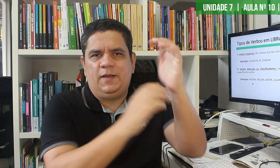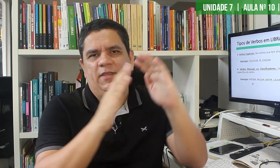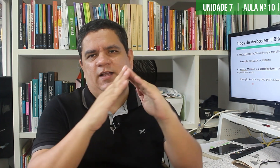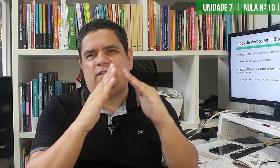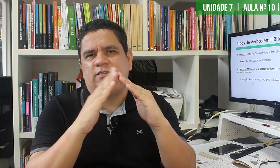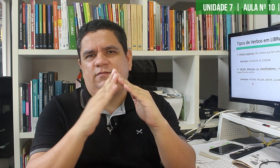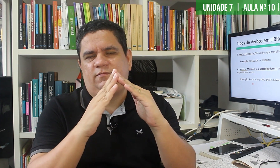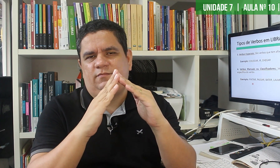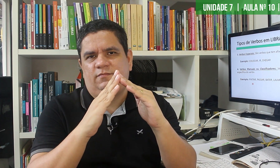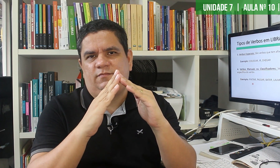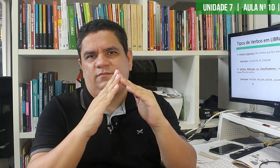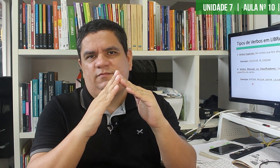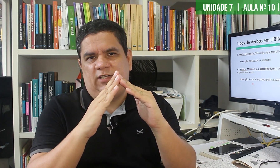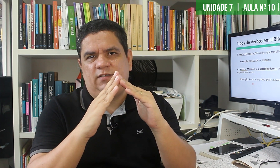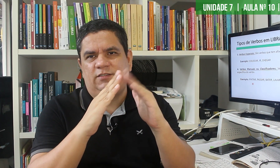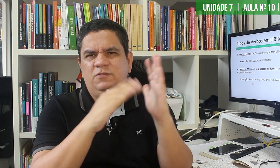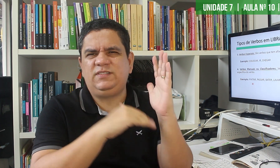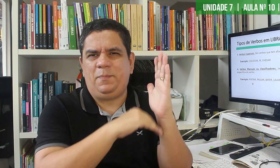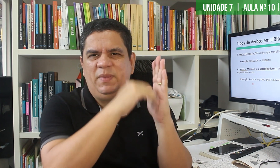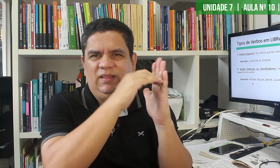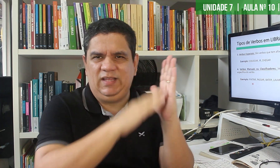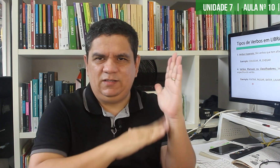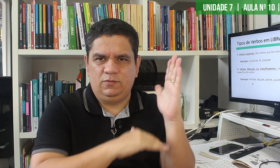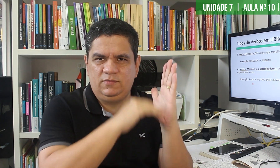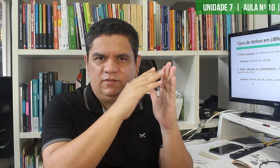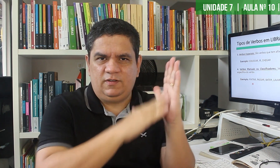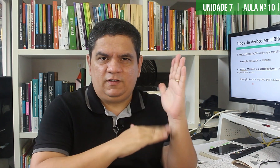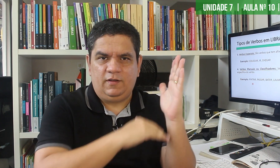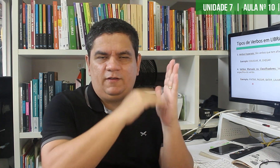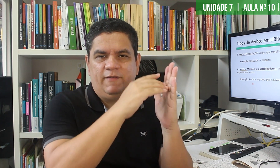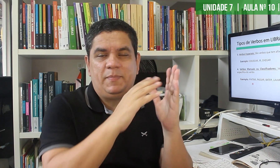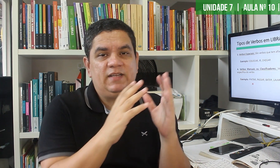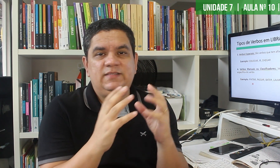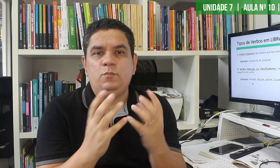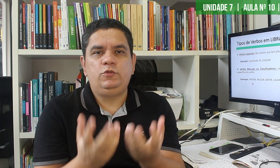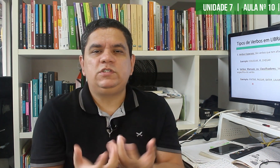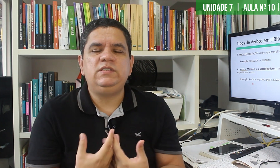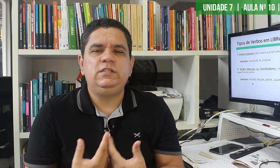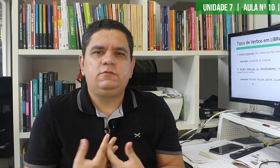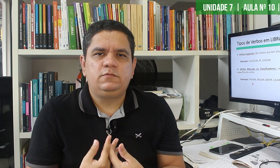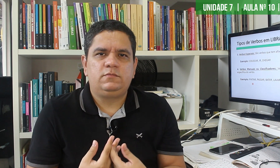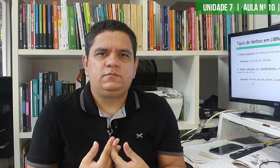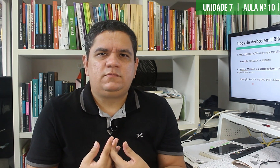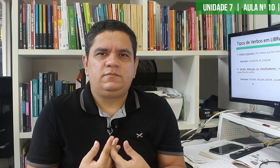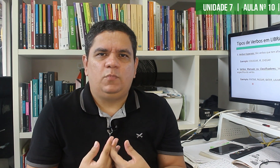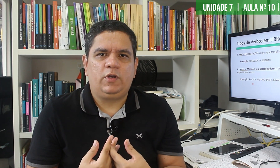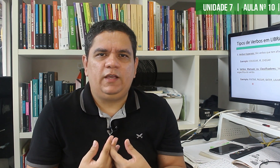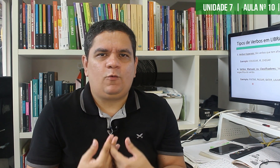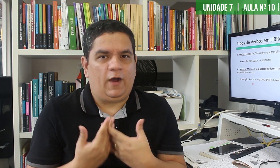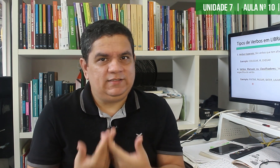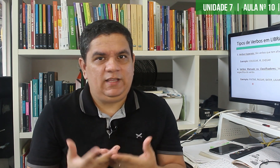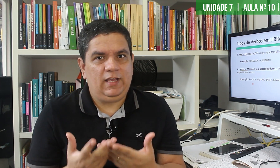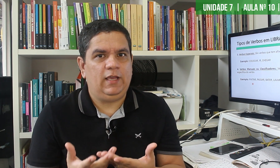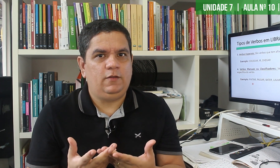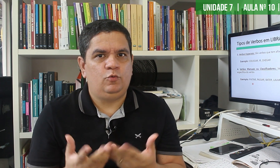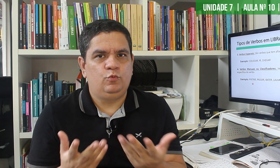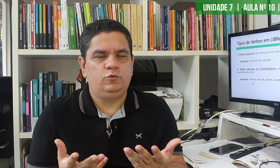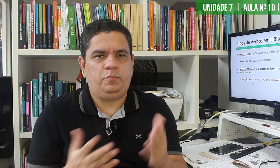minha casa, tá? Se eu disser pintando, vai parecer muito esquisito, porque quase ninguém no mundo